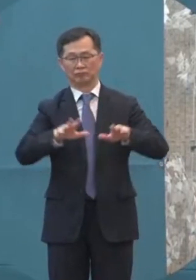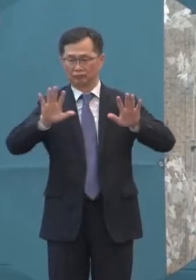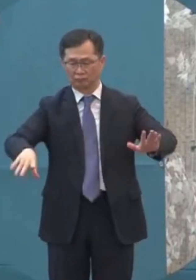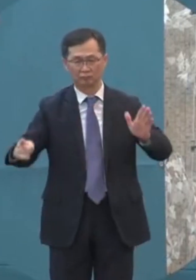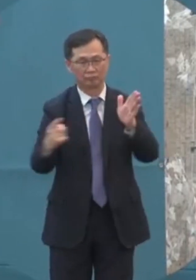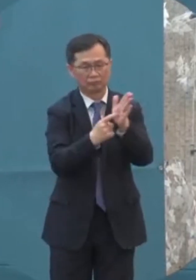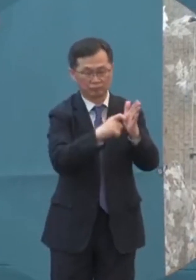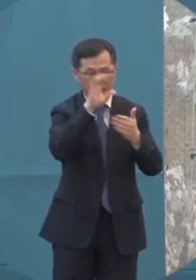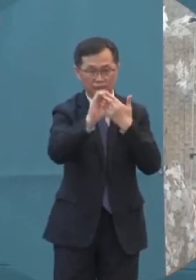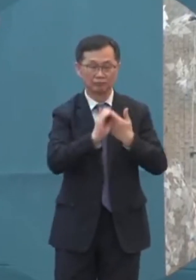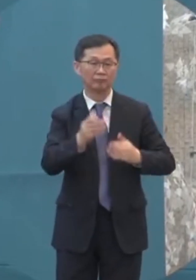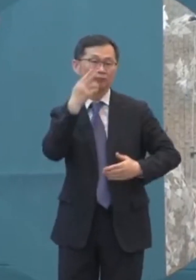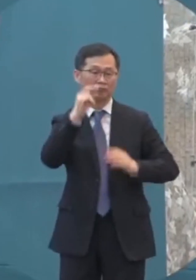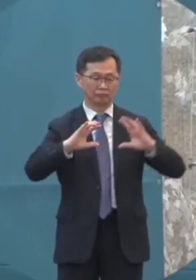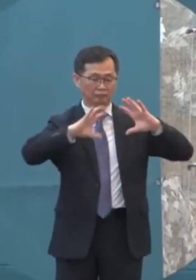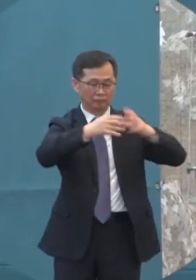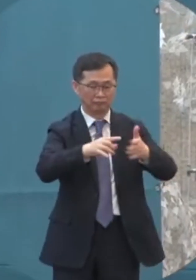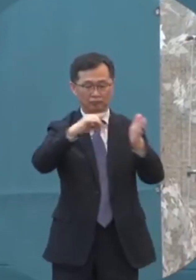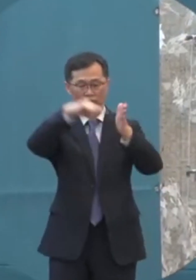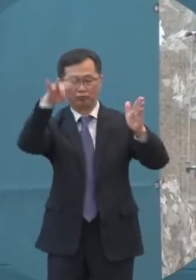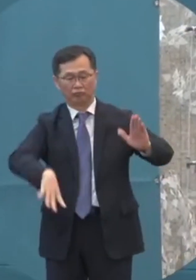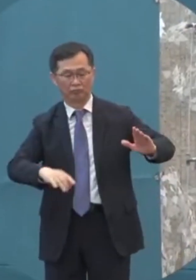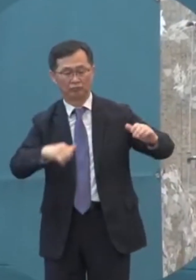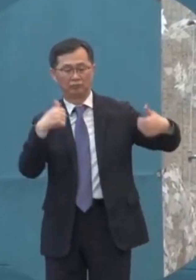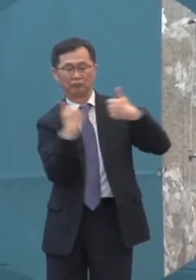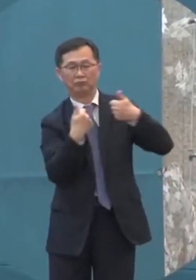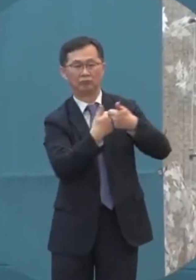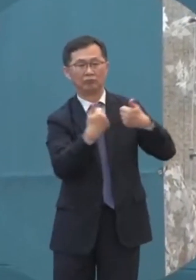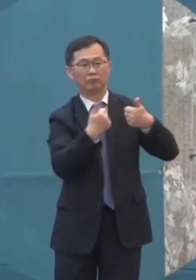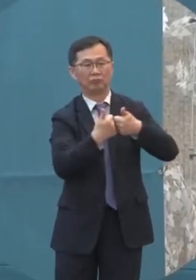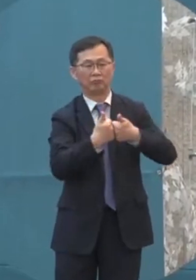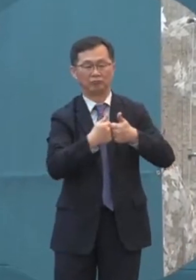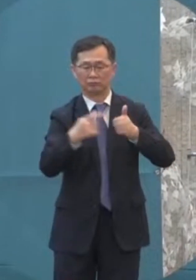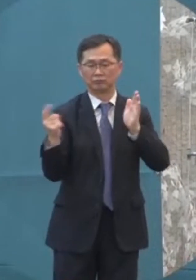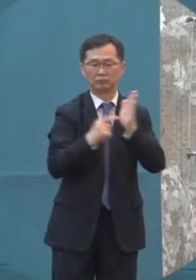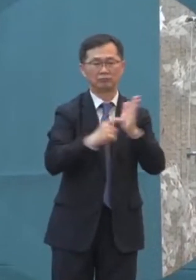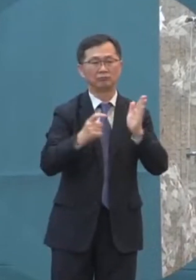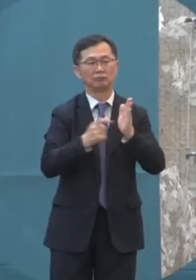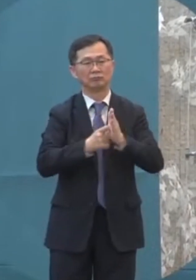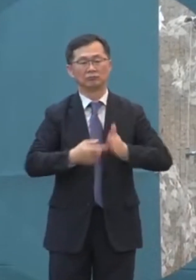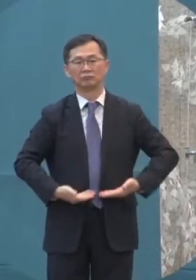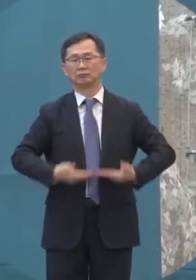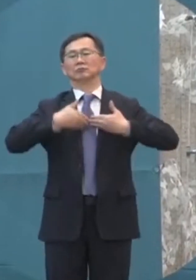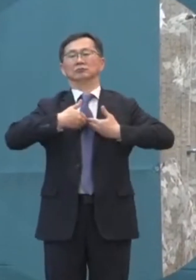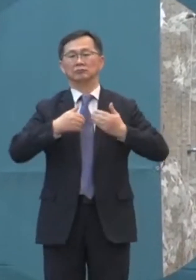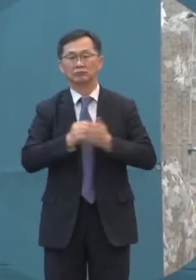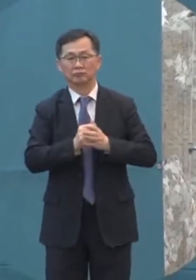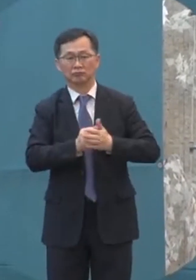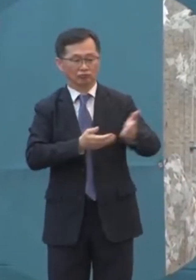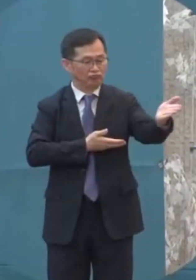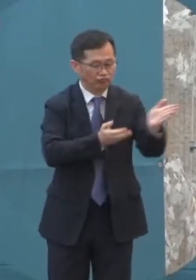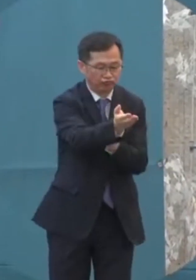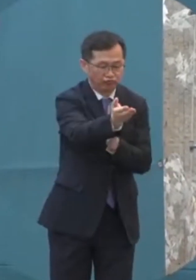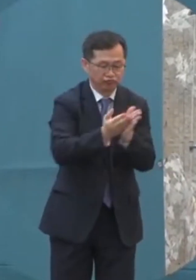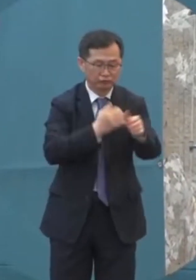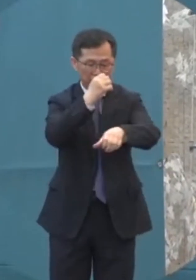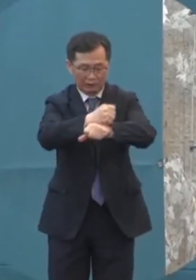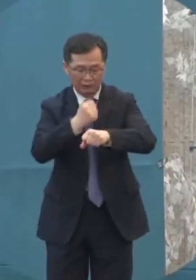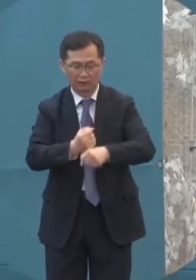당장은 미국과의 관세 협상이 눈앞에 떨어진 불입니다. 수출로 먹고 사는